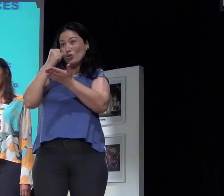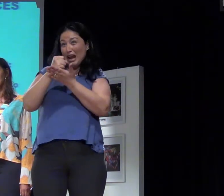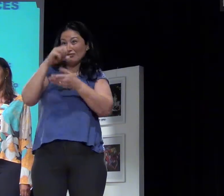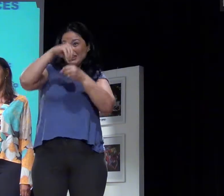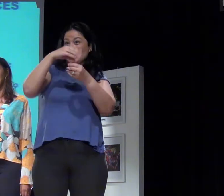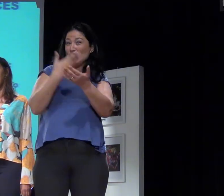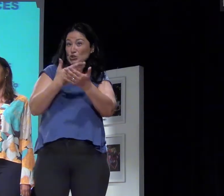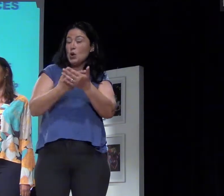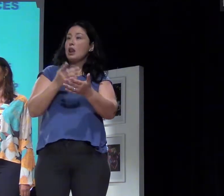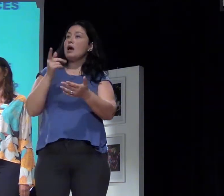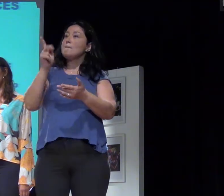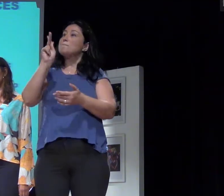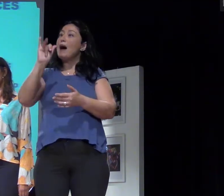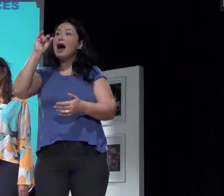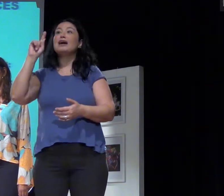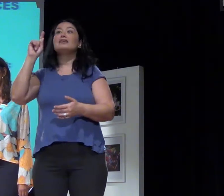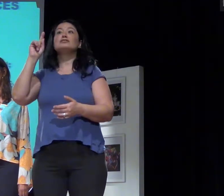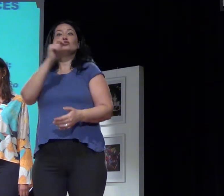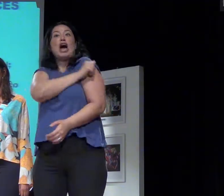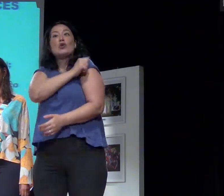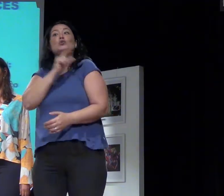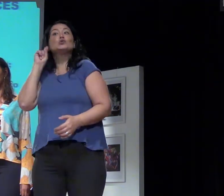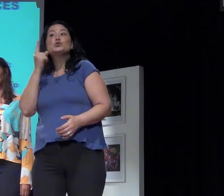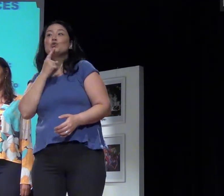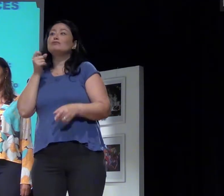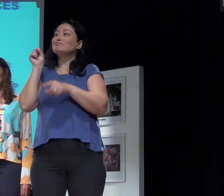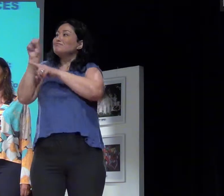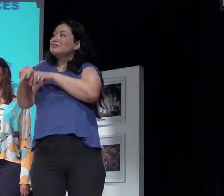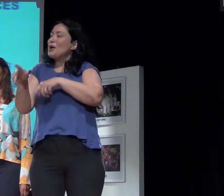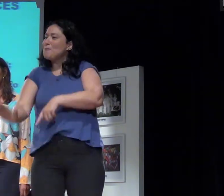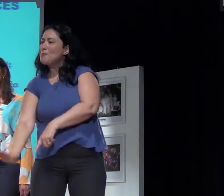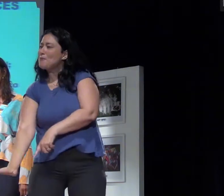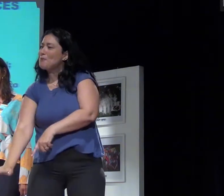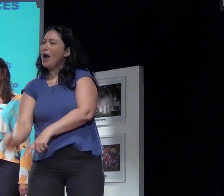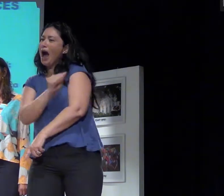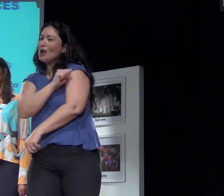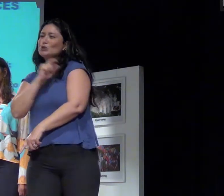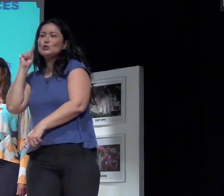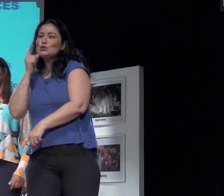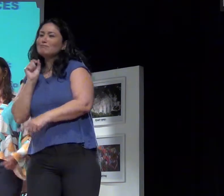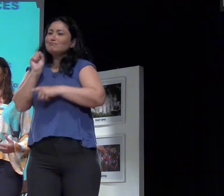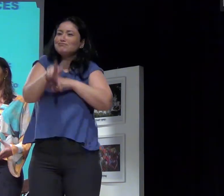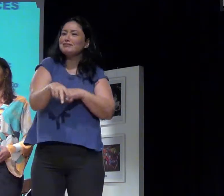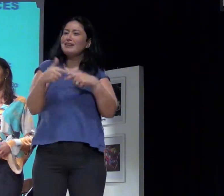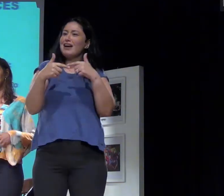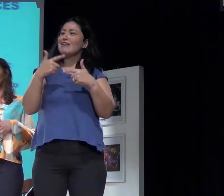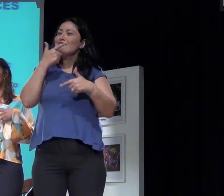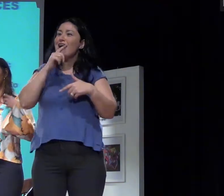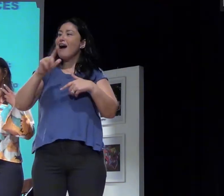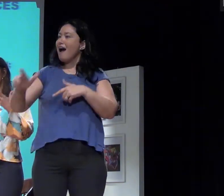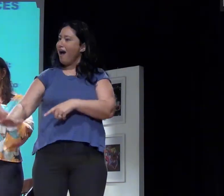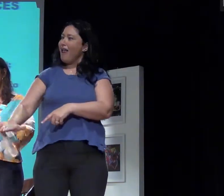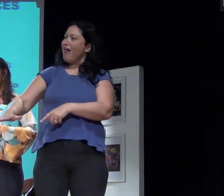escola são pais de alunos surdos que chegaram lá com os alunos pequenininhos, crianças, e a gente vai conhecendo e eles